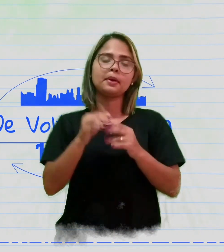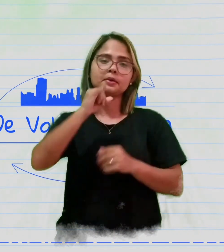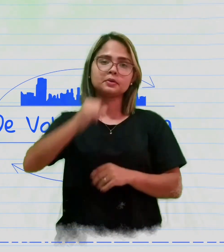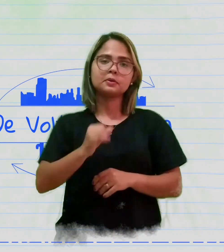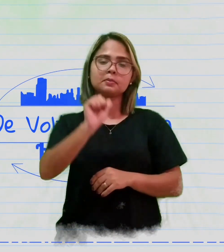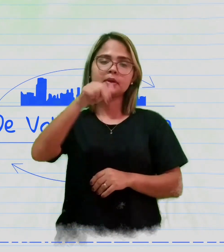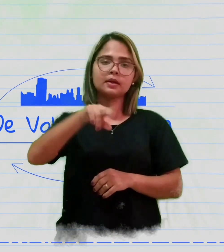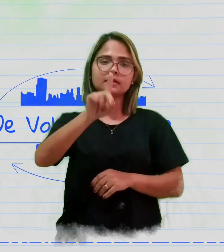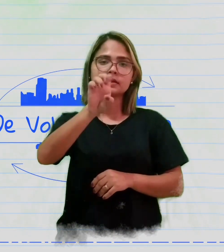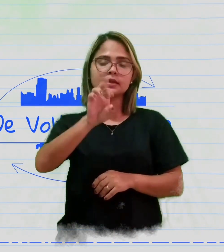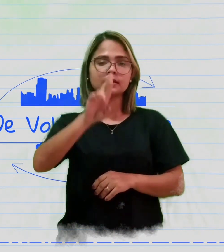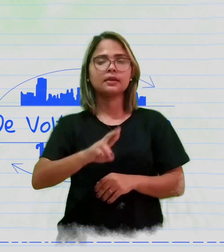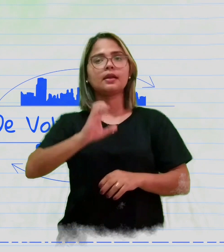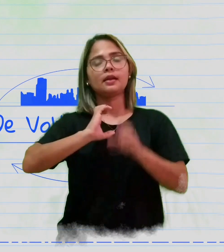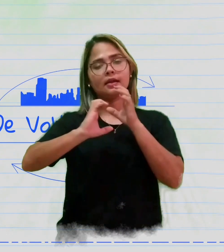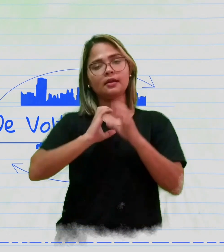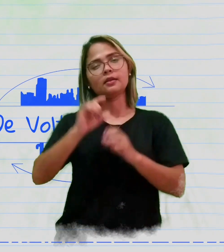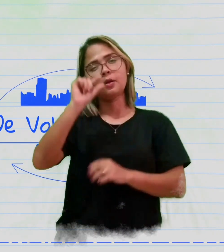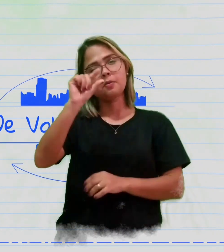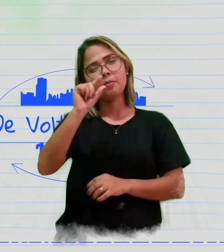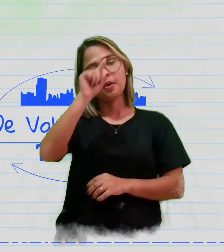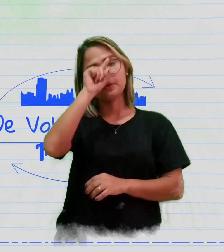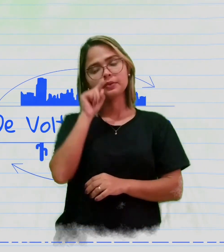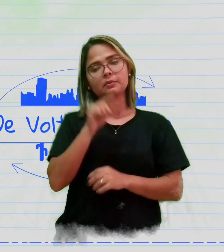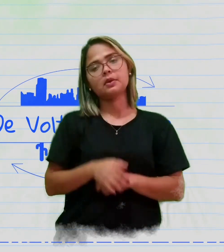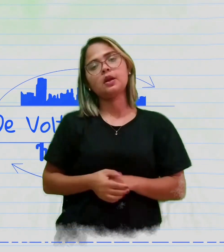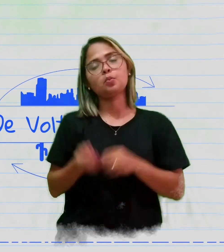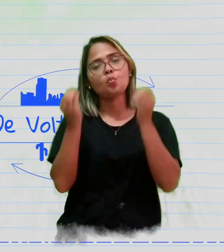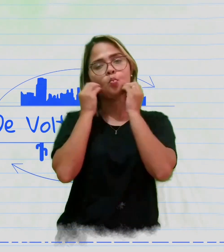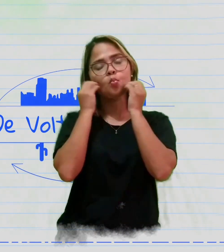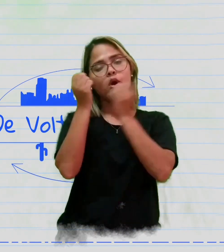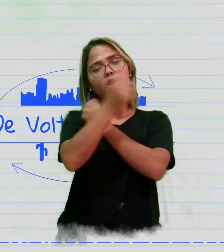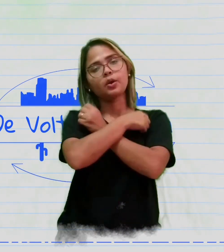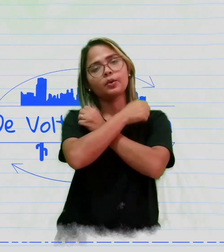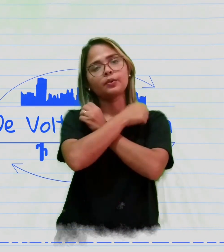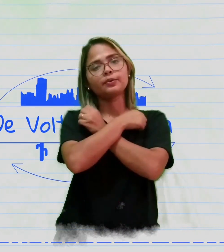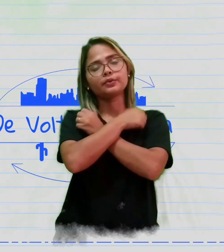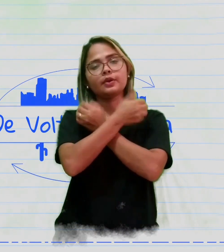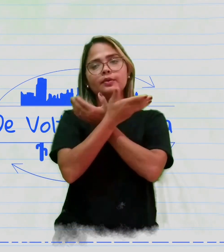Esqueço de tudo, mas eu não consigo mais esquecer como é te